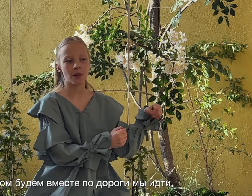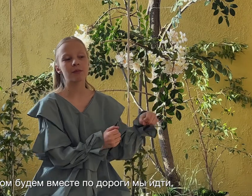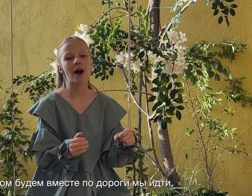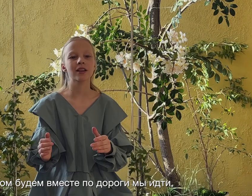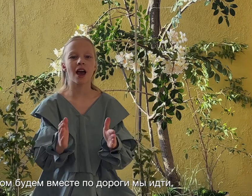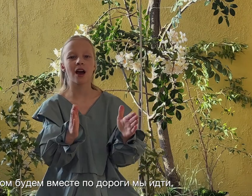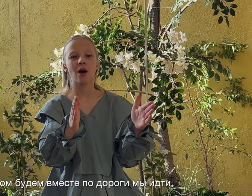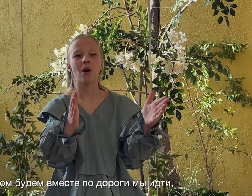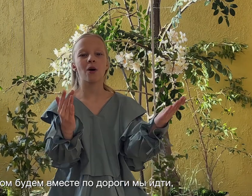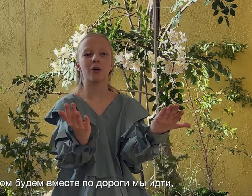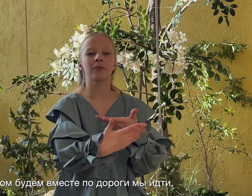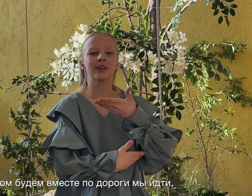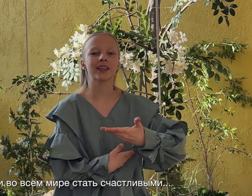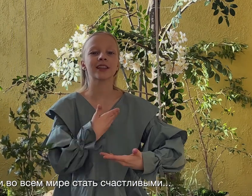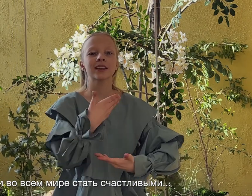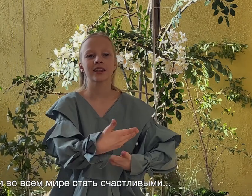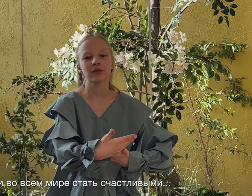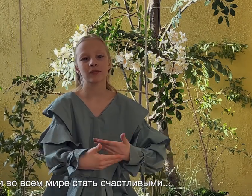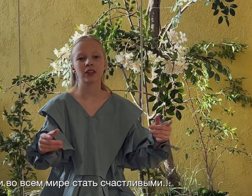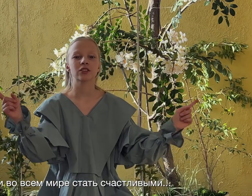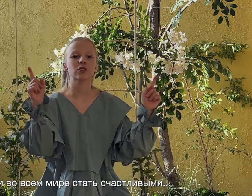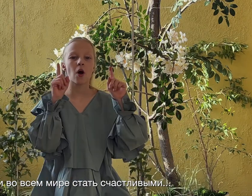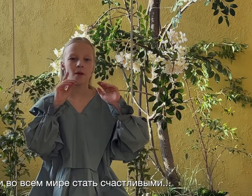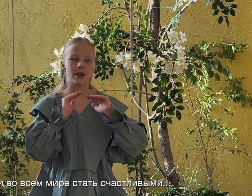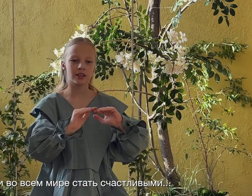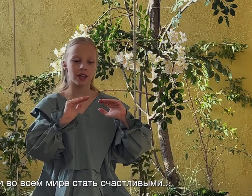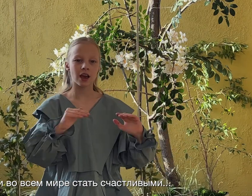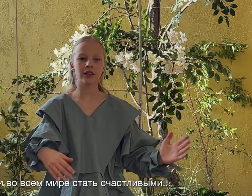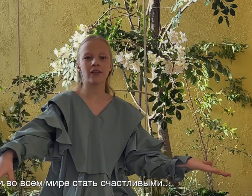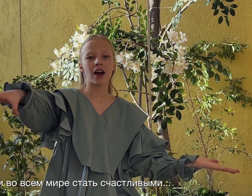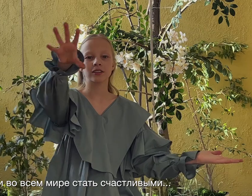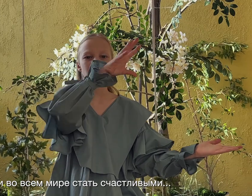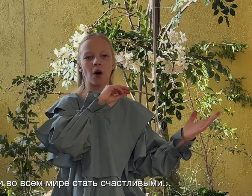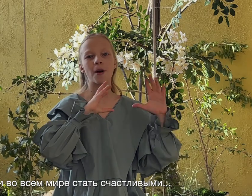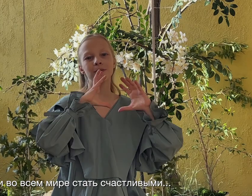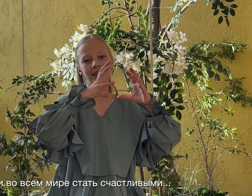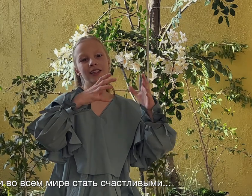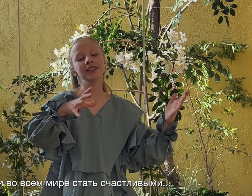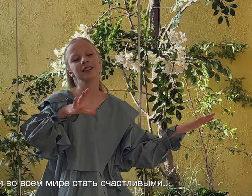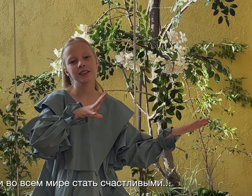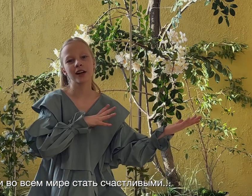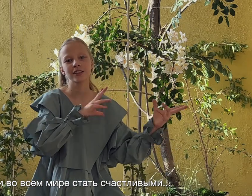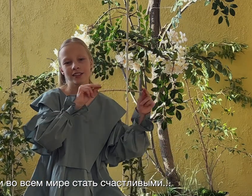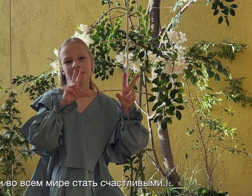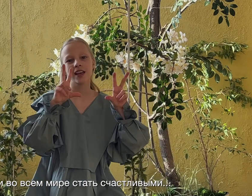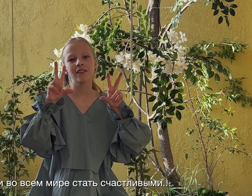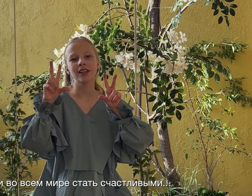по дороге мы идти, чтобы дети во всем мире стать счастливыми.